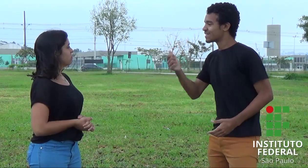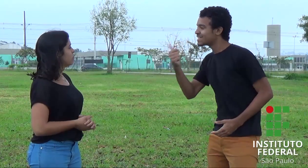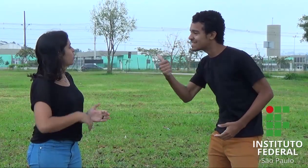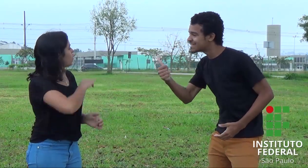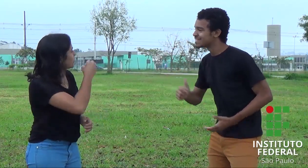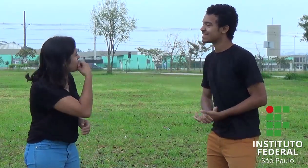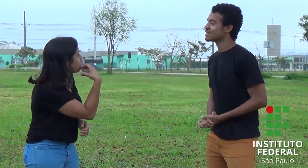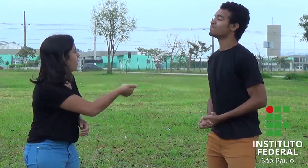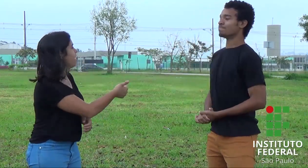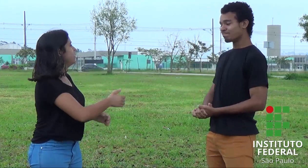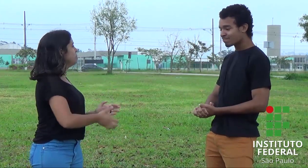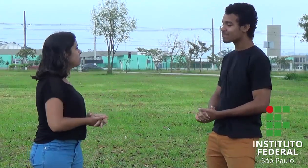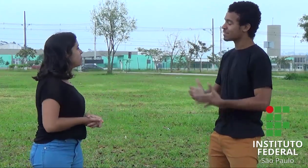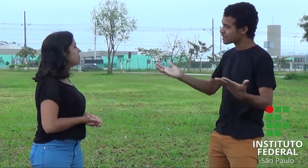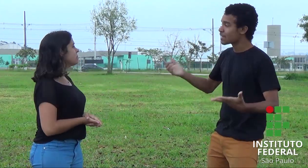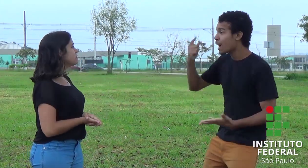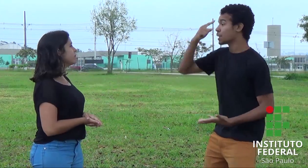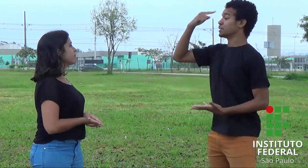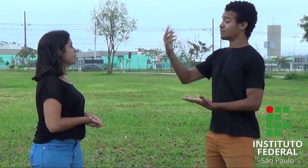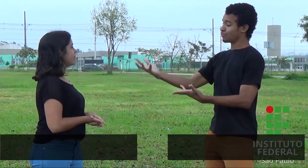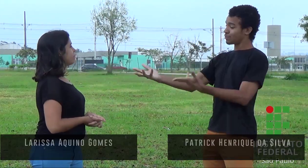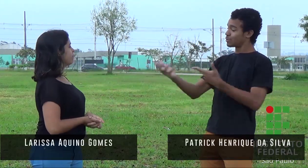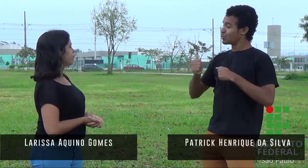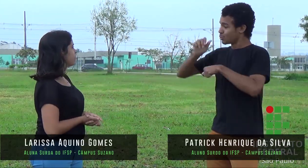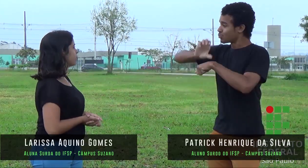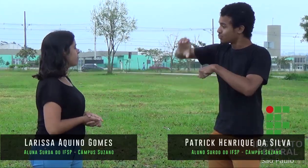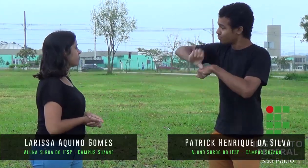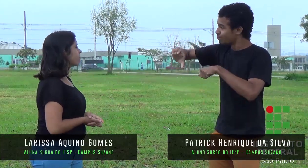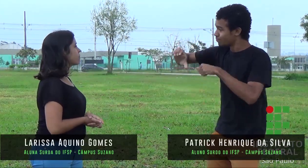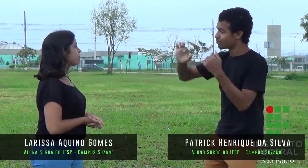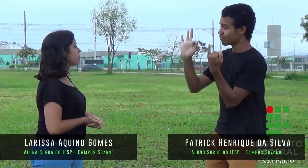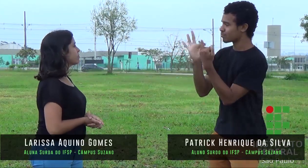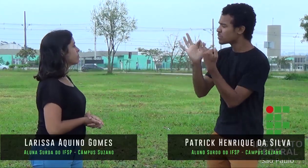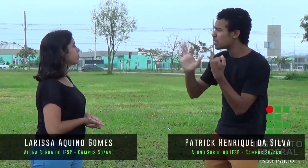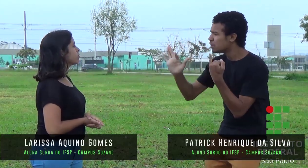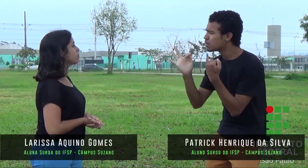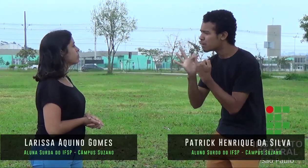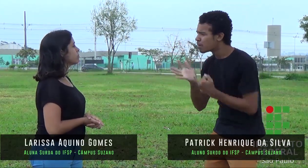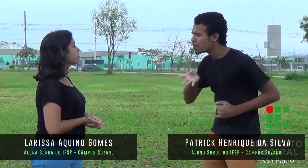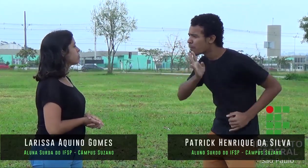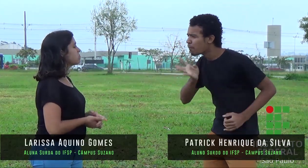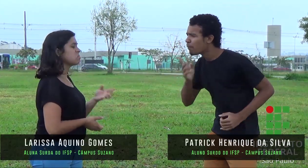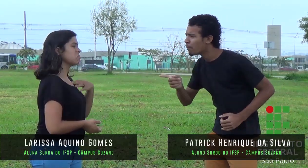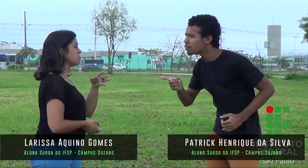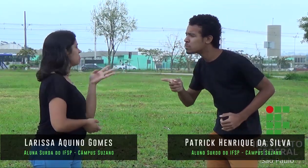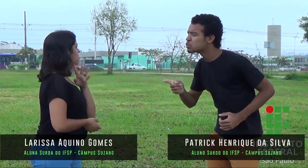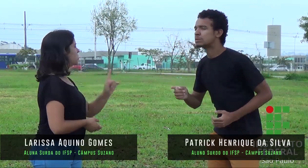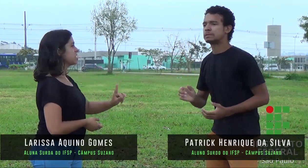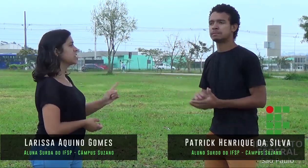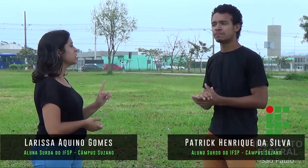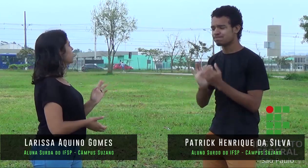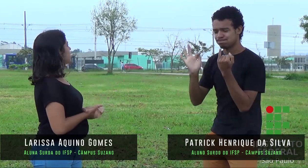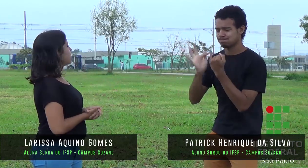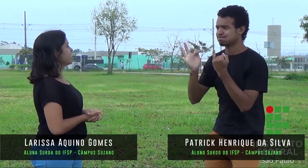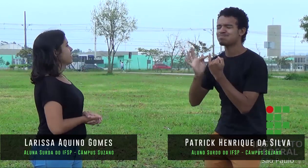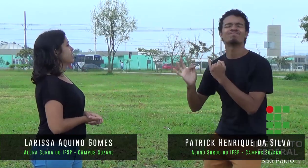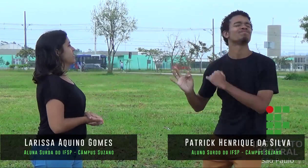tudo bem? Oi, tudo bem. Eu quero te fazer um convite. Que tal cursar o IFSP? Você conhece? Não conheço. O IFSP